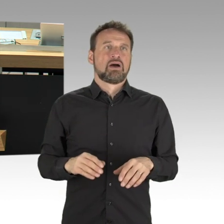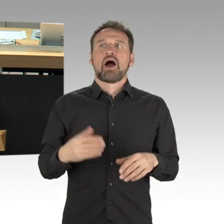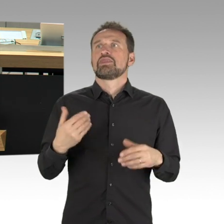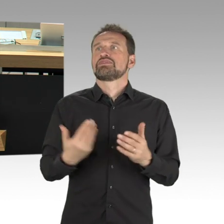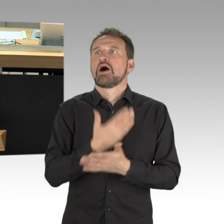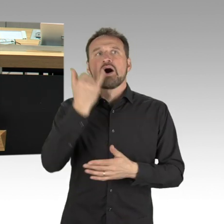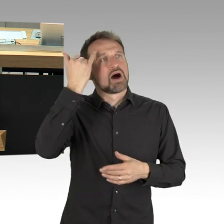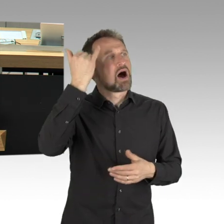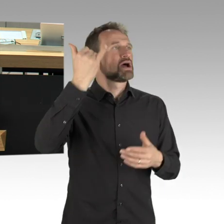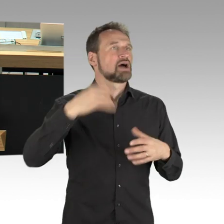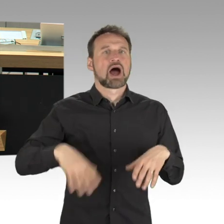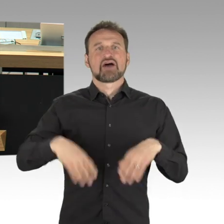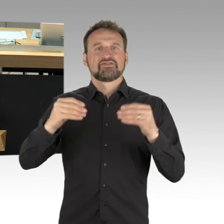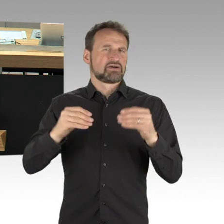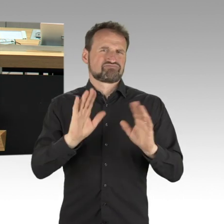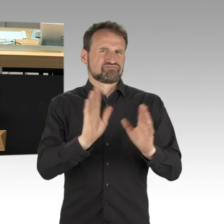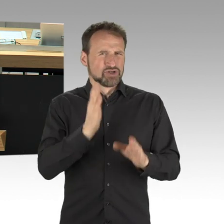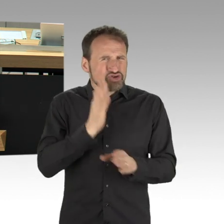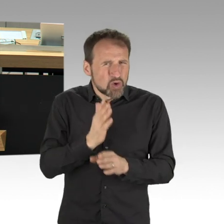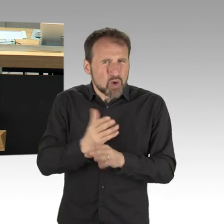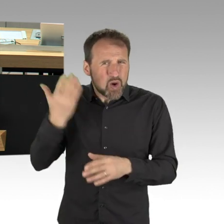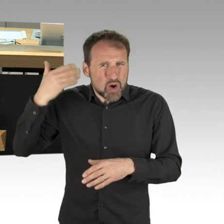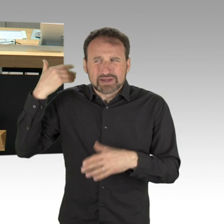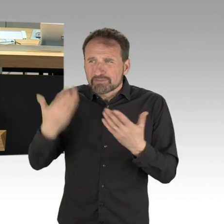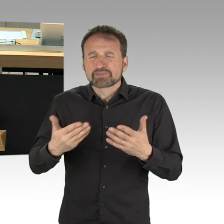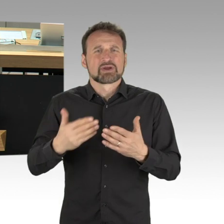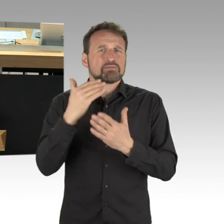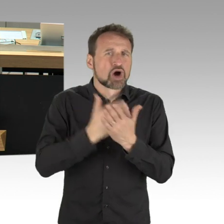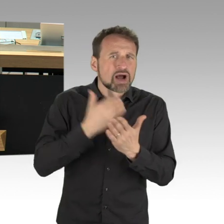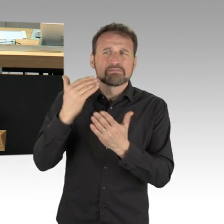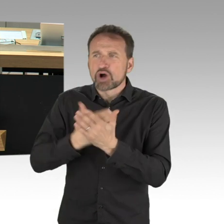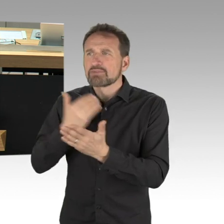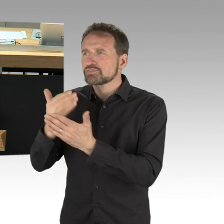Thema widmen, umso erschreckender ist es doch,